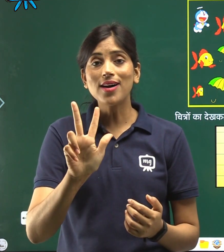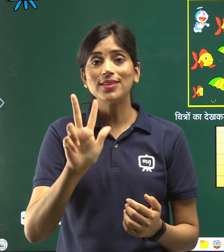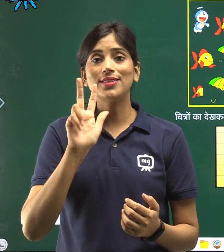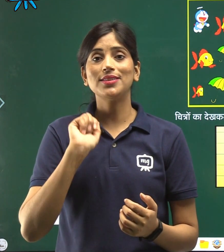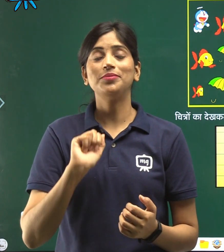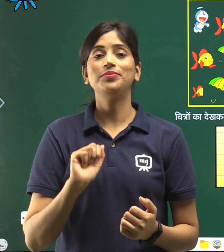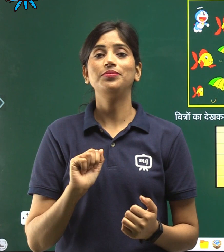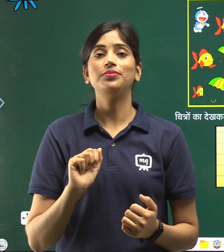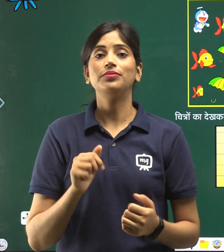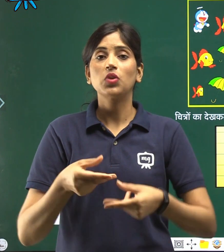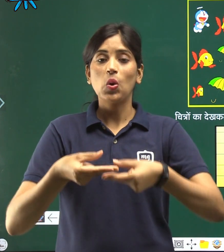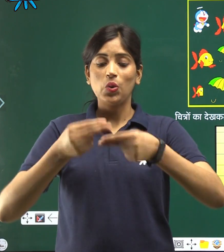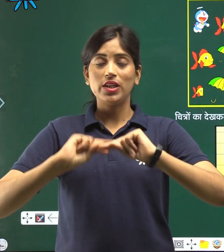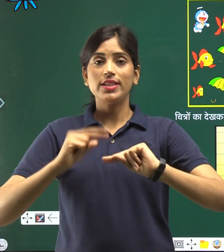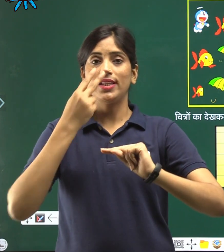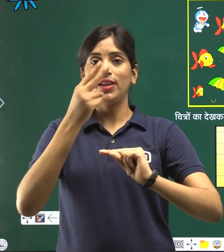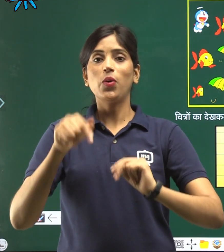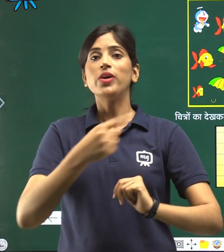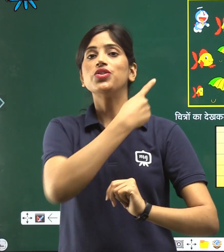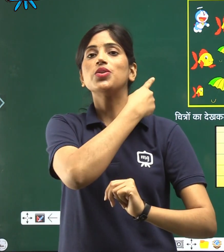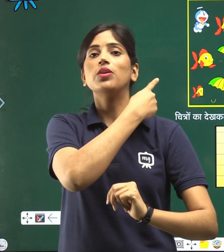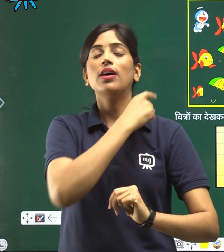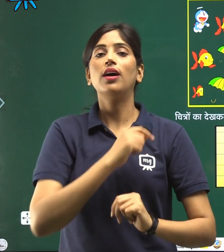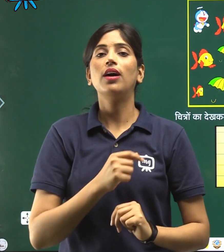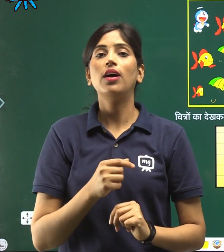8। नीचे देखो बच्चों,